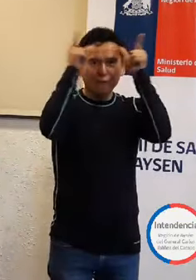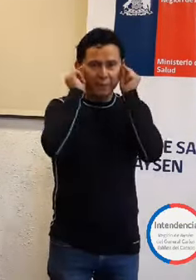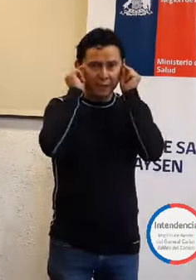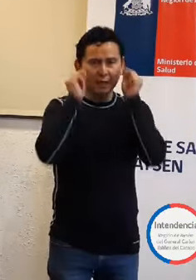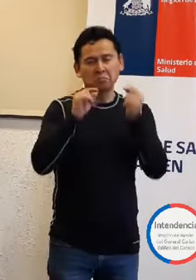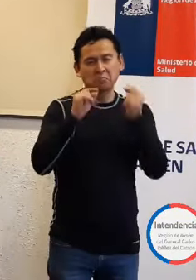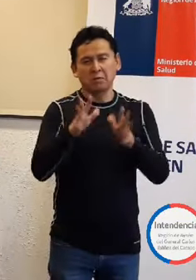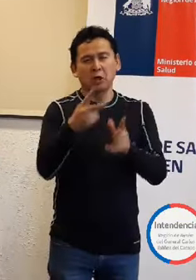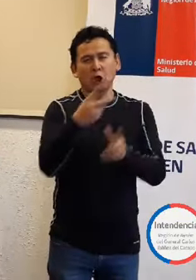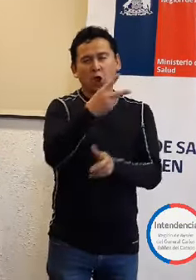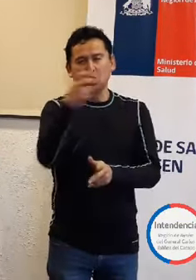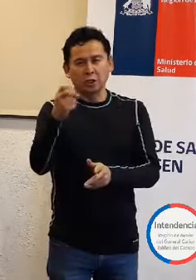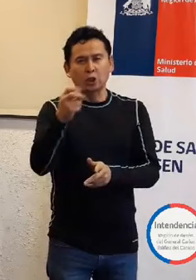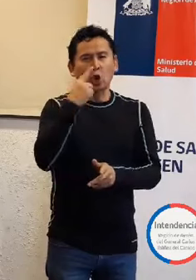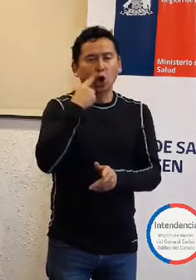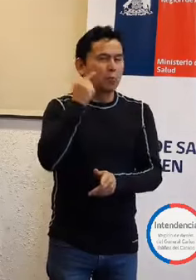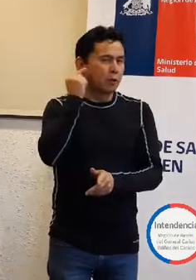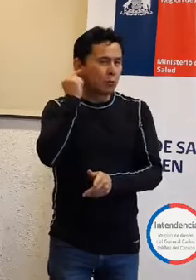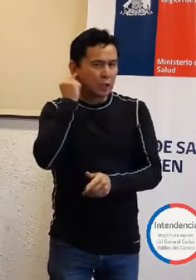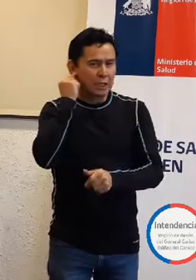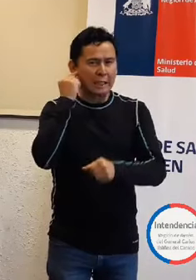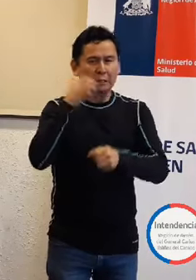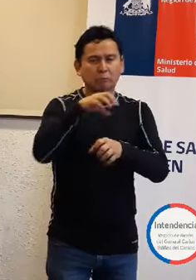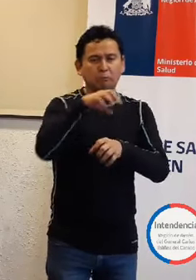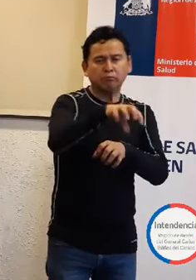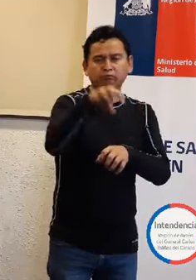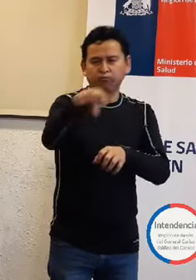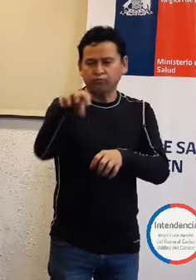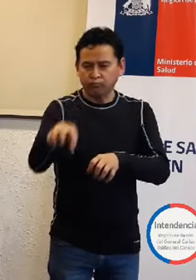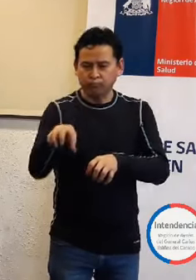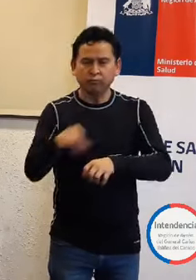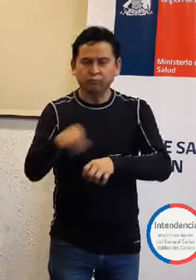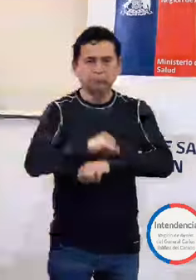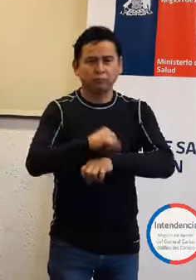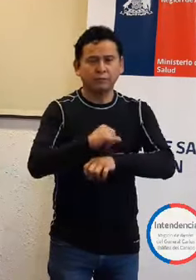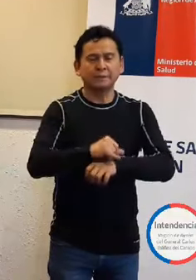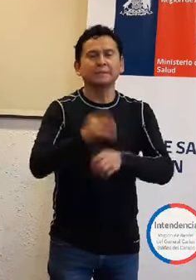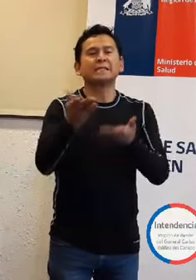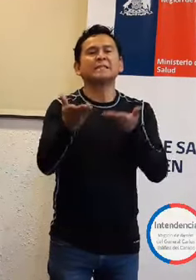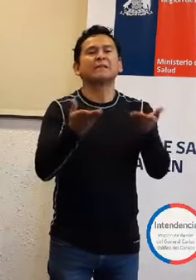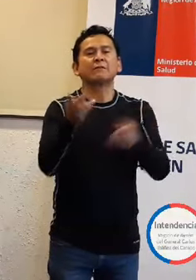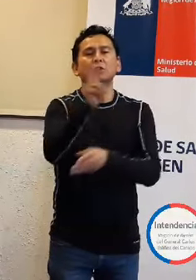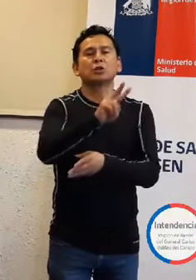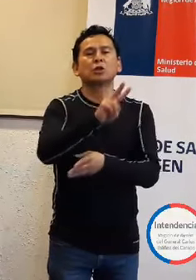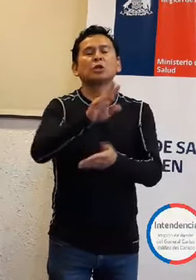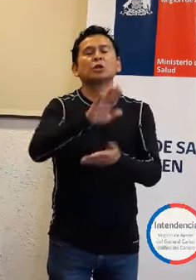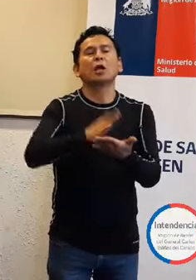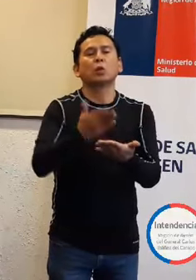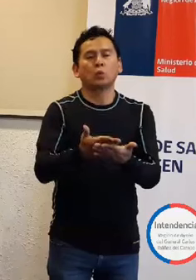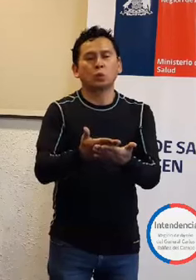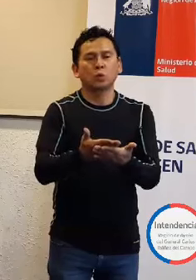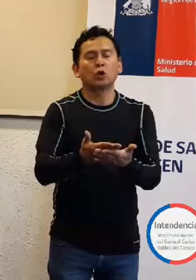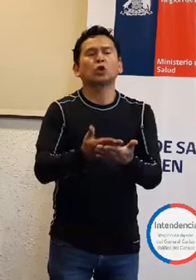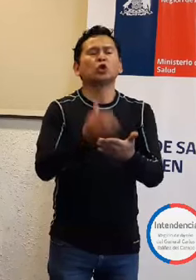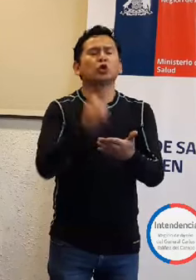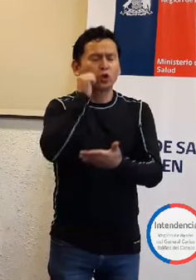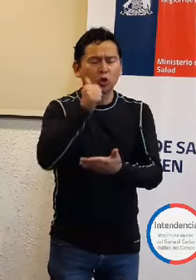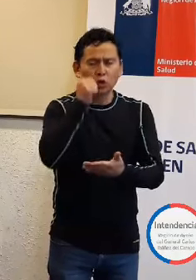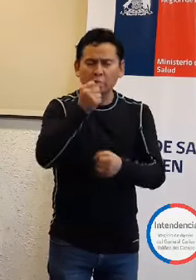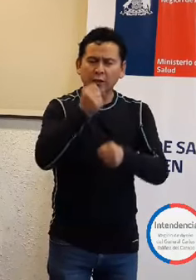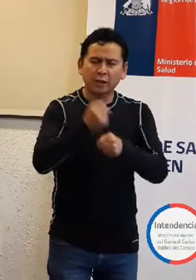alrededor de 200 hombres y mujeres distribuidos en todos los centros de nuestro servicio de salud Aysén que se dedican día a día